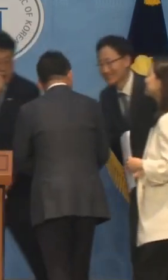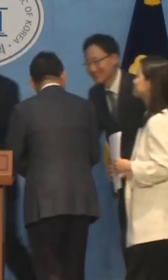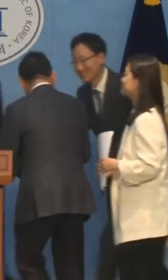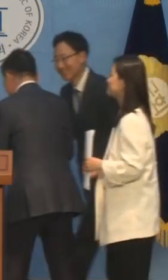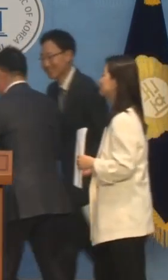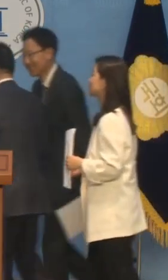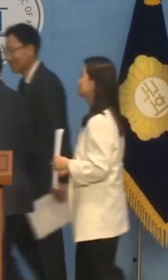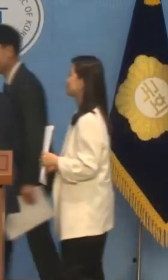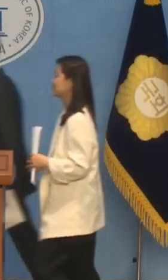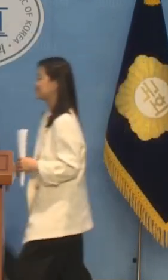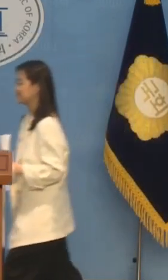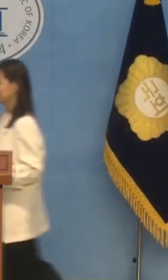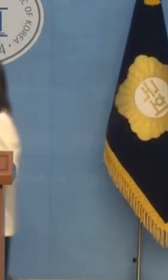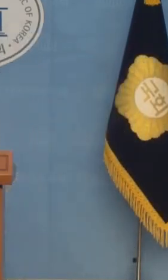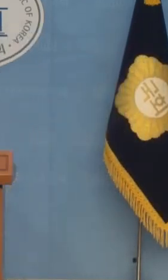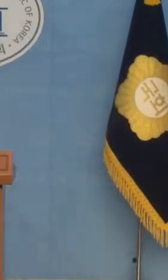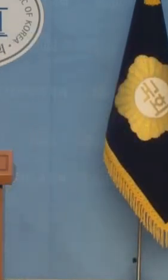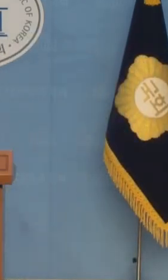중간에 더 나와야지.